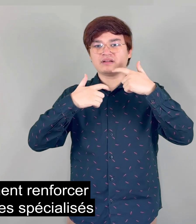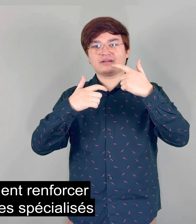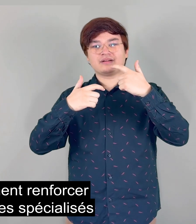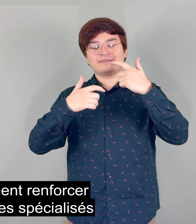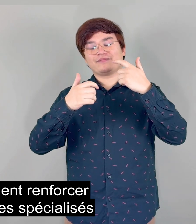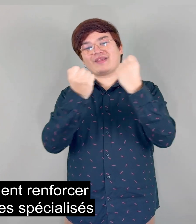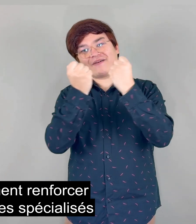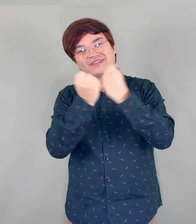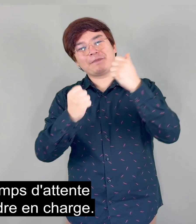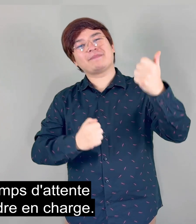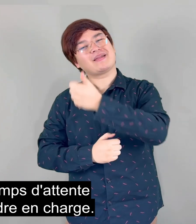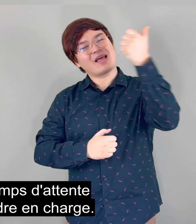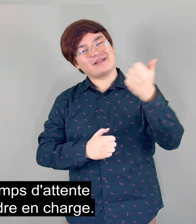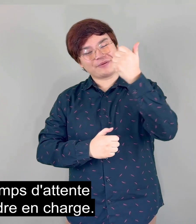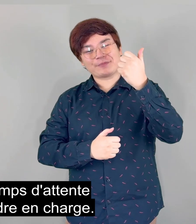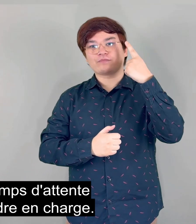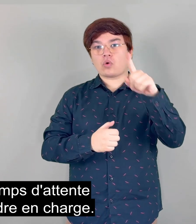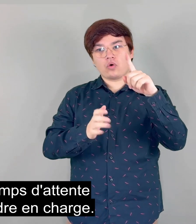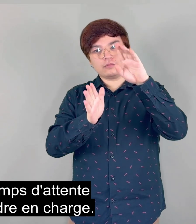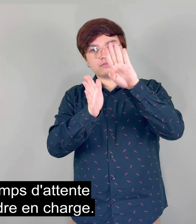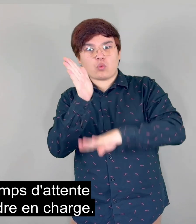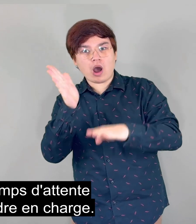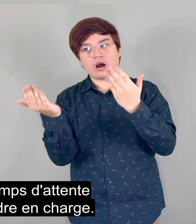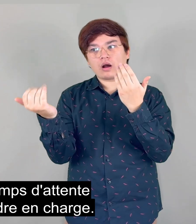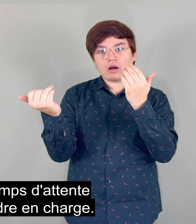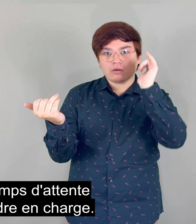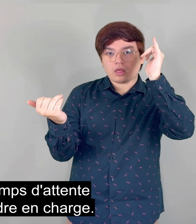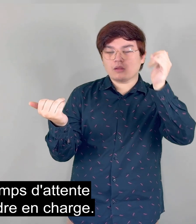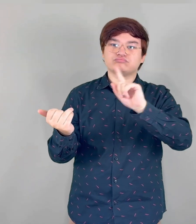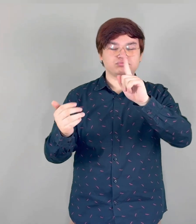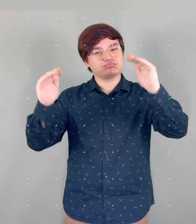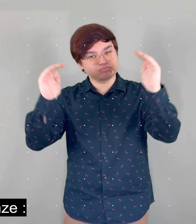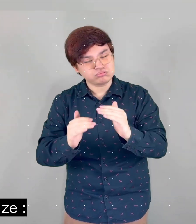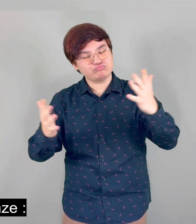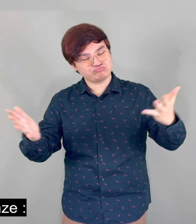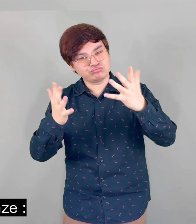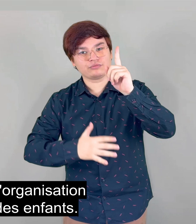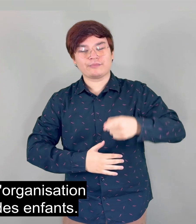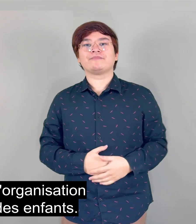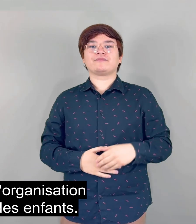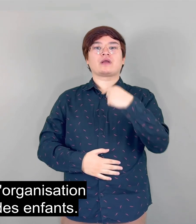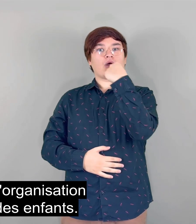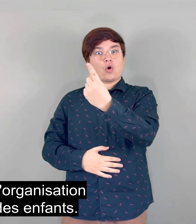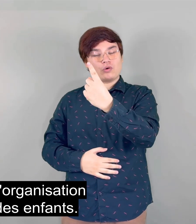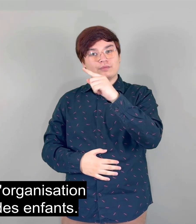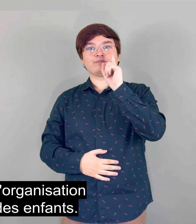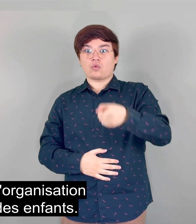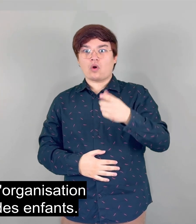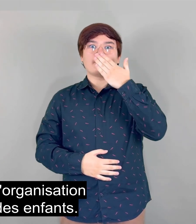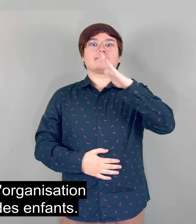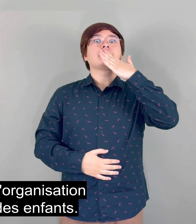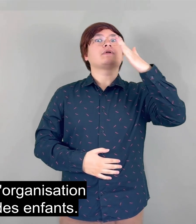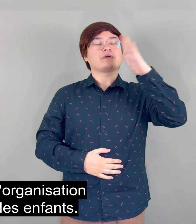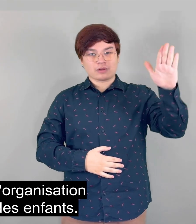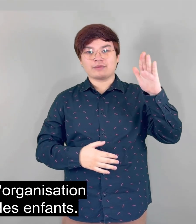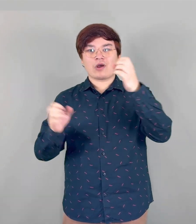services spécialisés pour réduire le temps d'attente avant de les prendre en charge. Point 11. Il faut améliorer l'organisation du